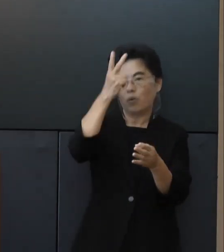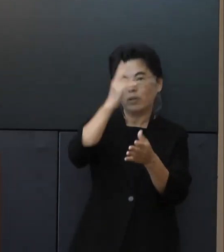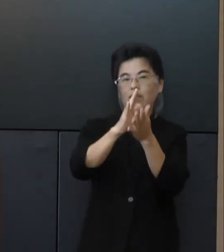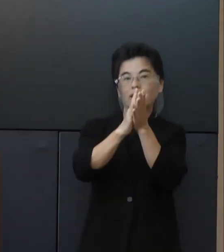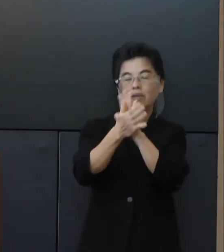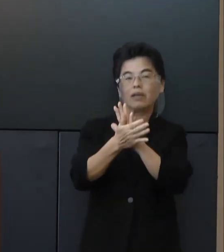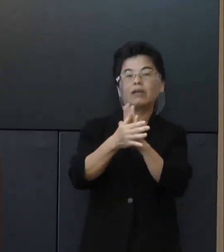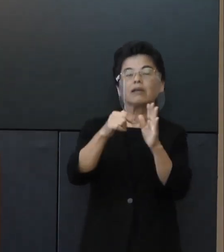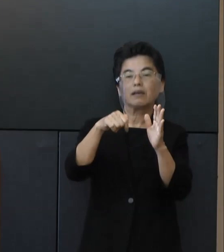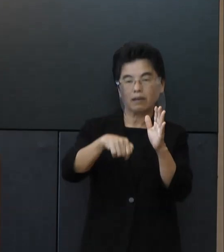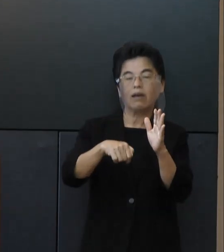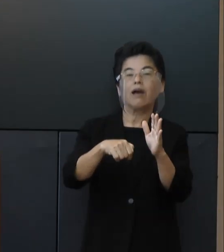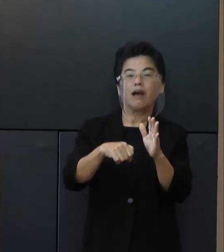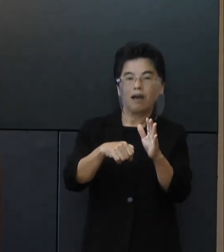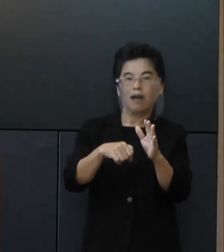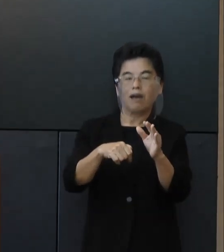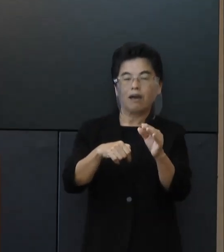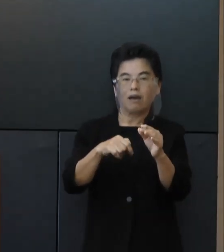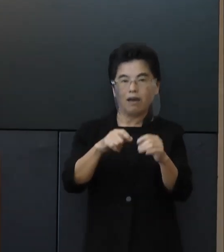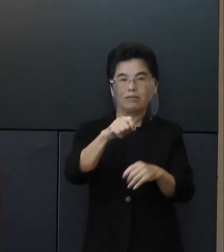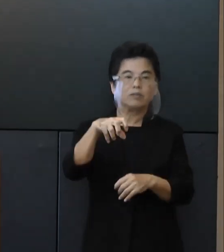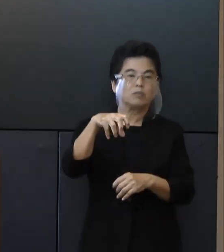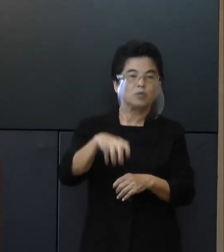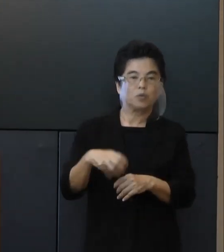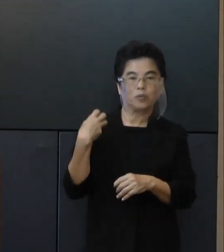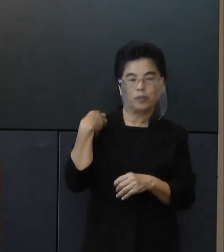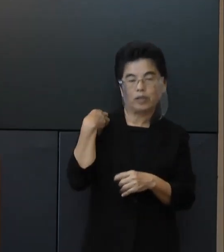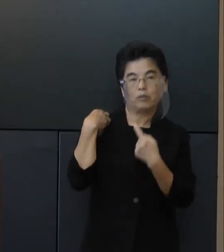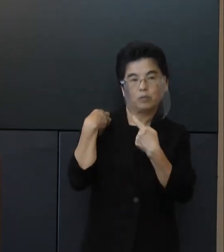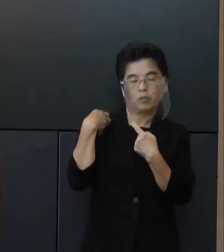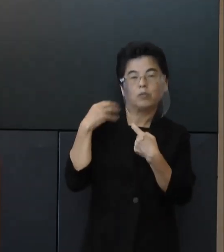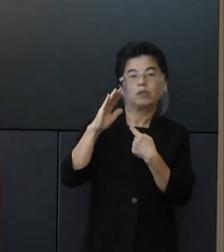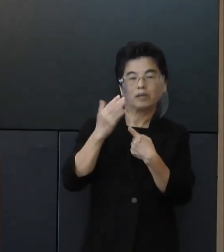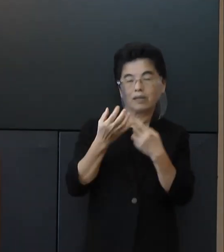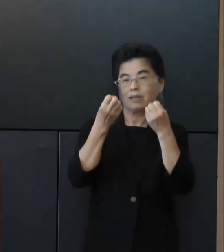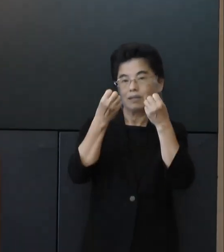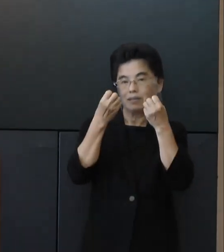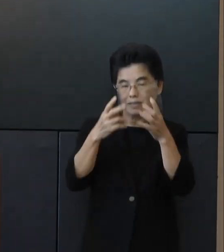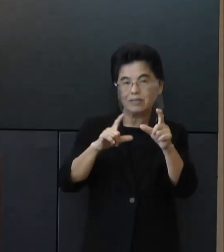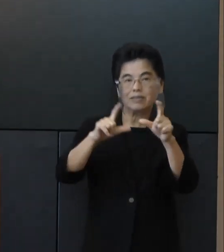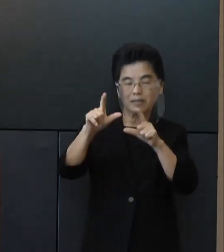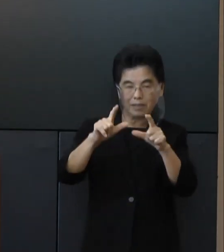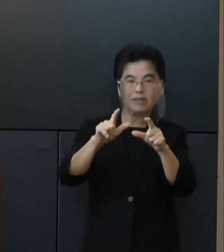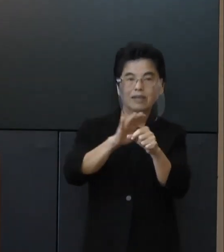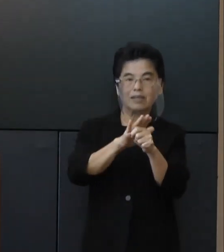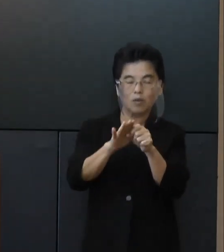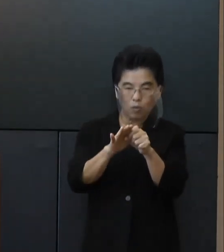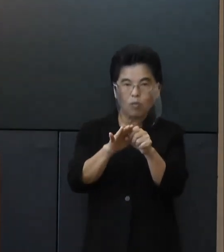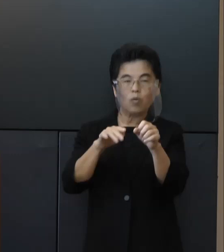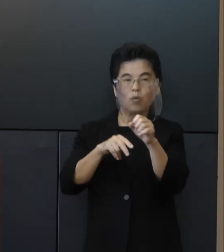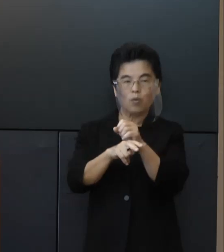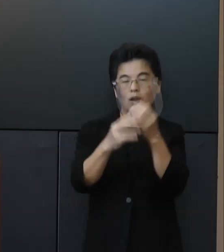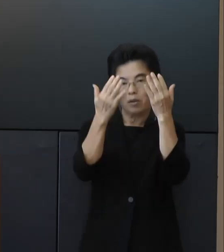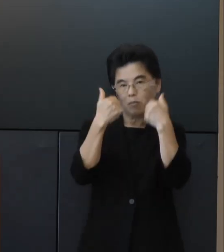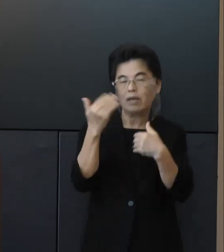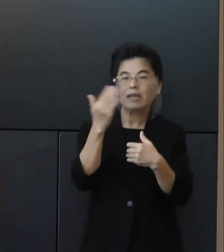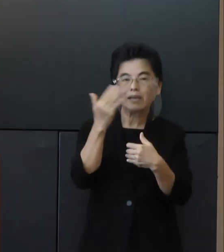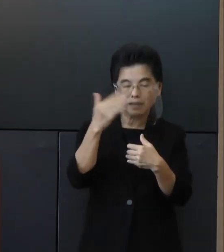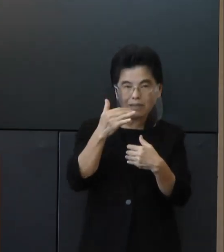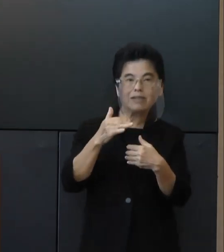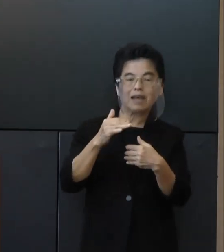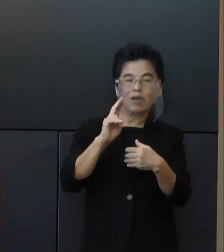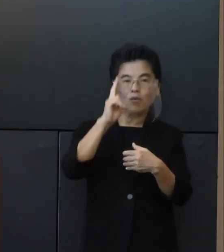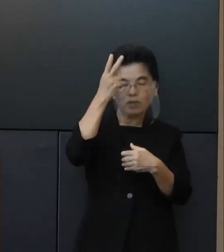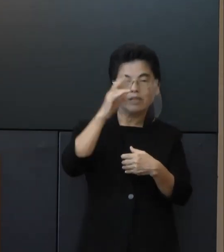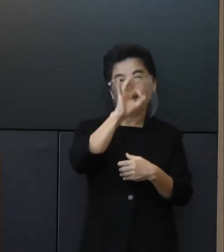が中心といいますか、事務局になっておりましたが、新型コロナウイルスに負けない安全安心な観光地づくりに